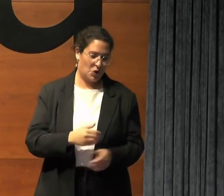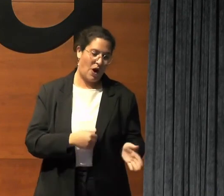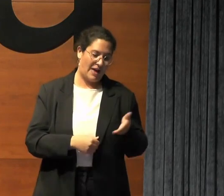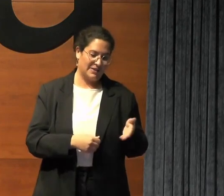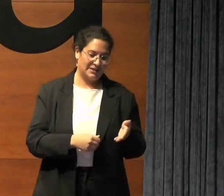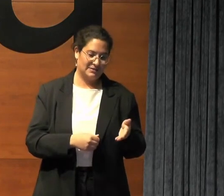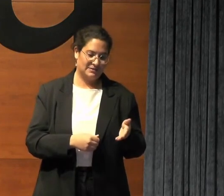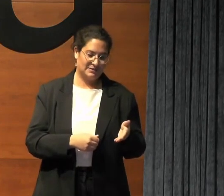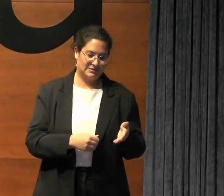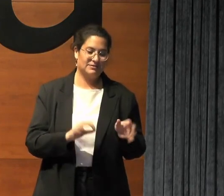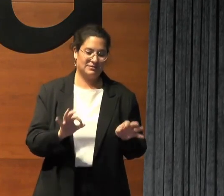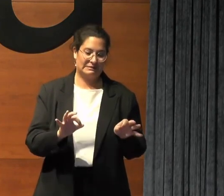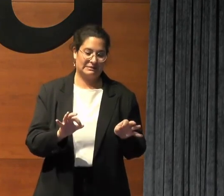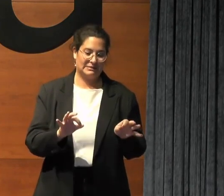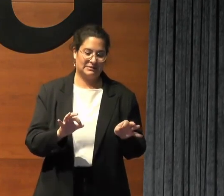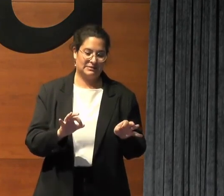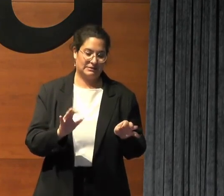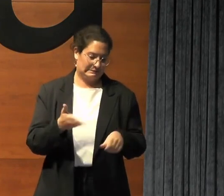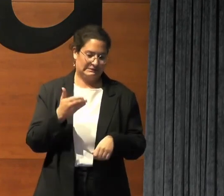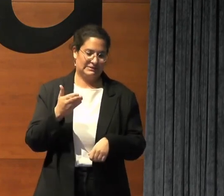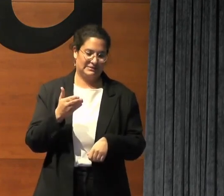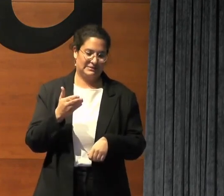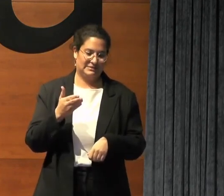contar con esa guía.